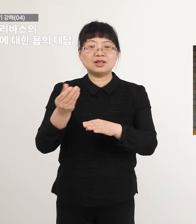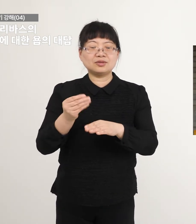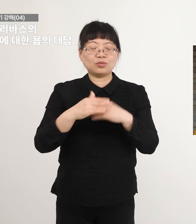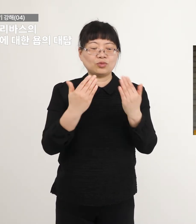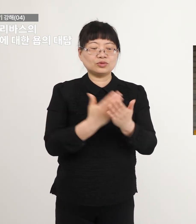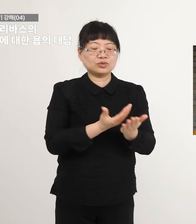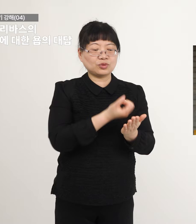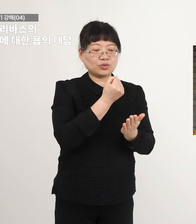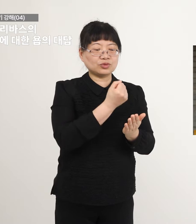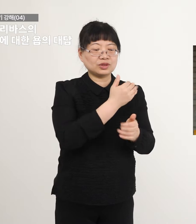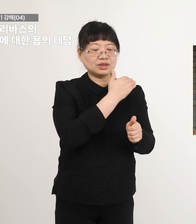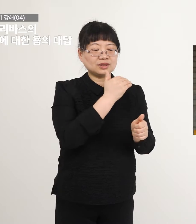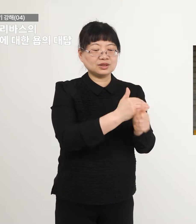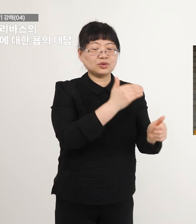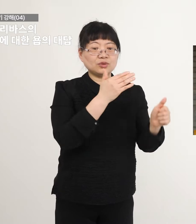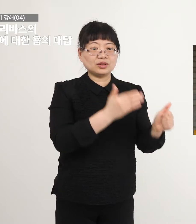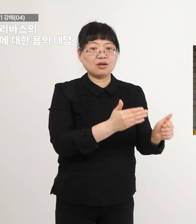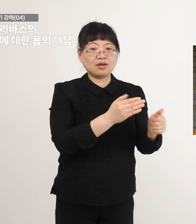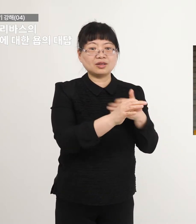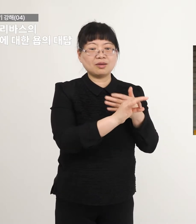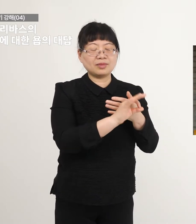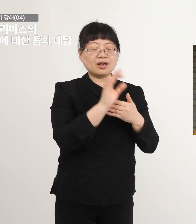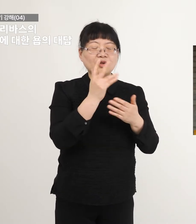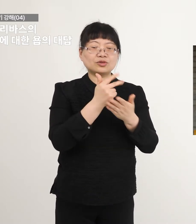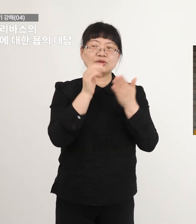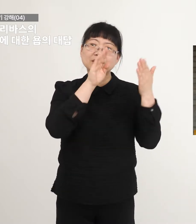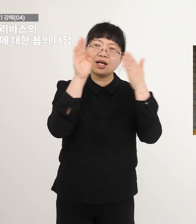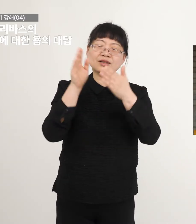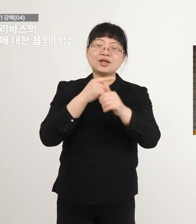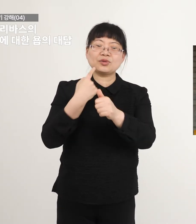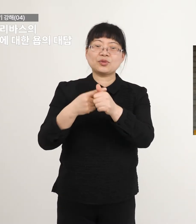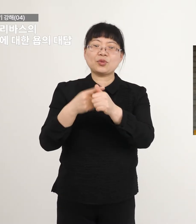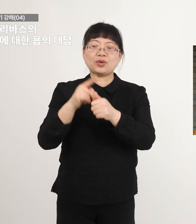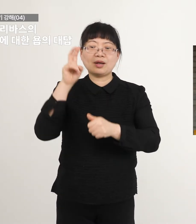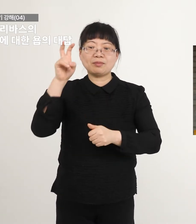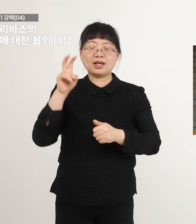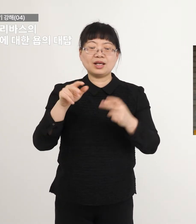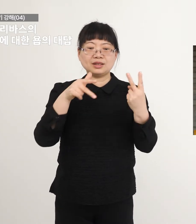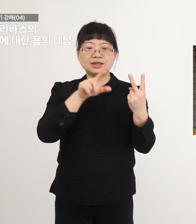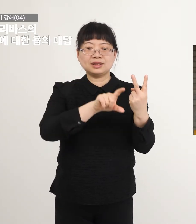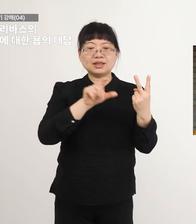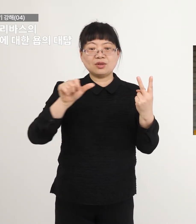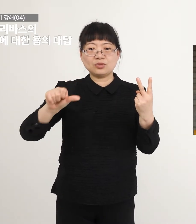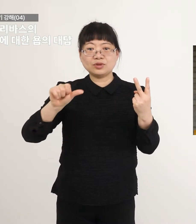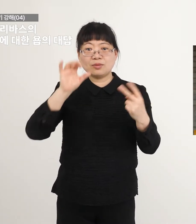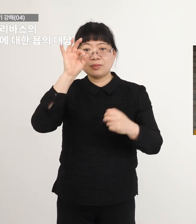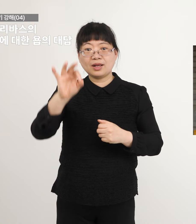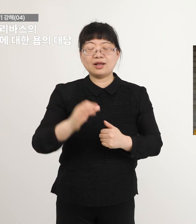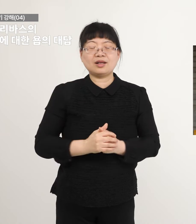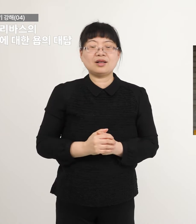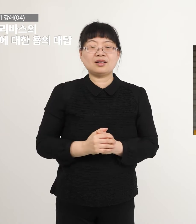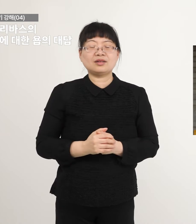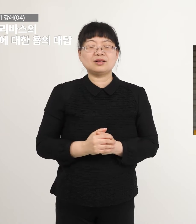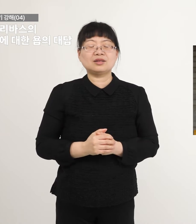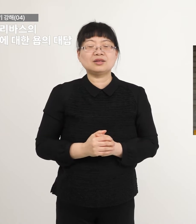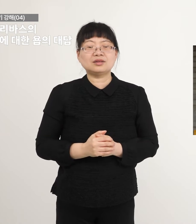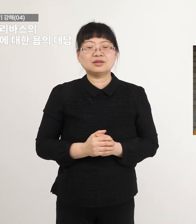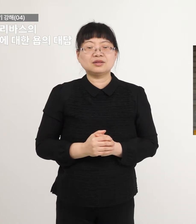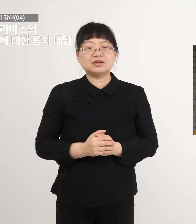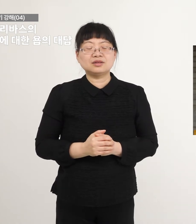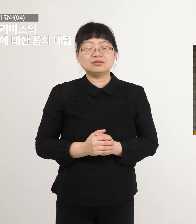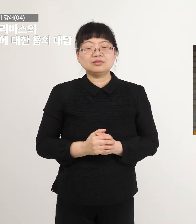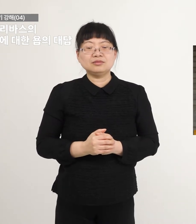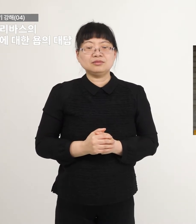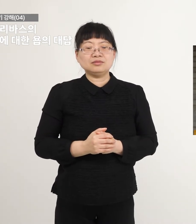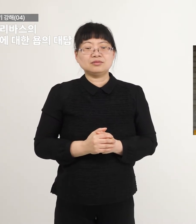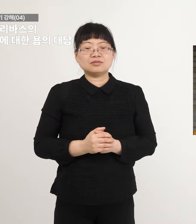그리하시면 틀림없이 주를 향하여 욕하지 않겠나이까. 또 2장 5절 한번 읽어볼까요? 한 장 넘겨서 다